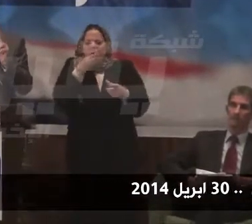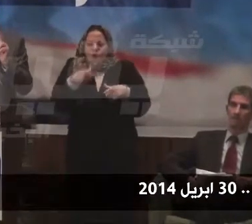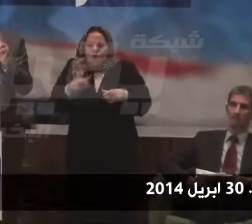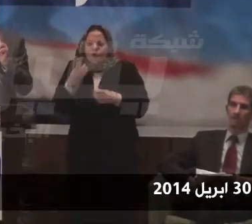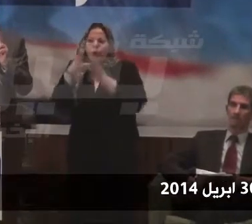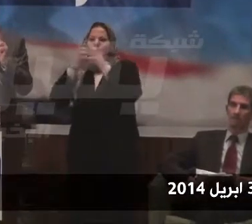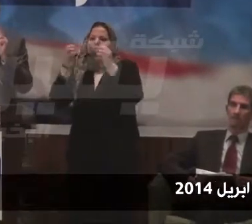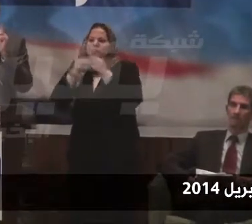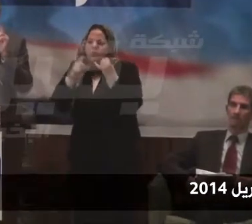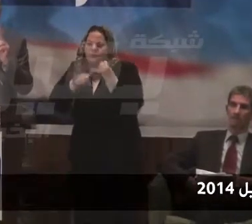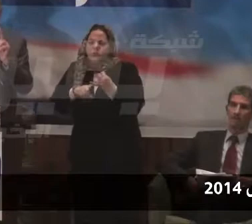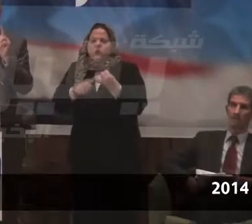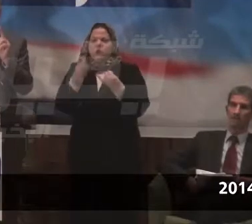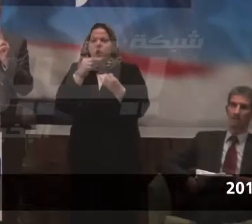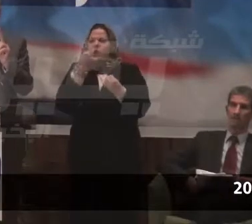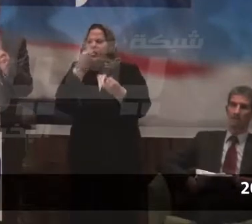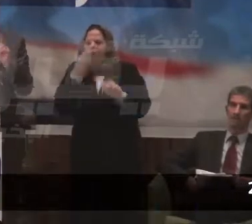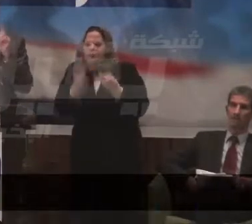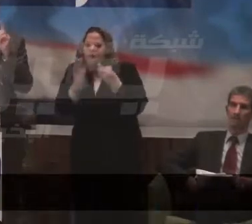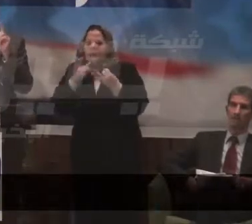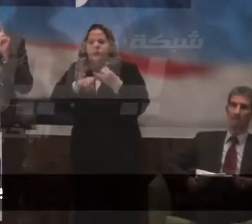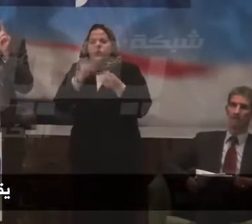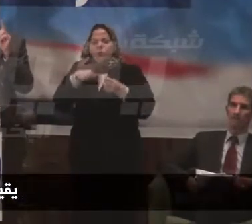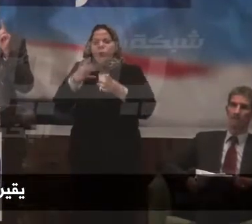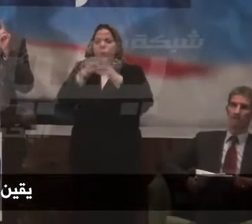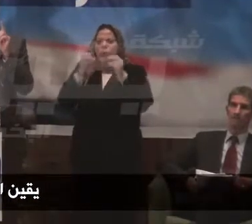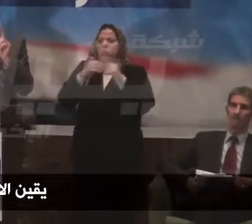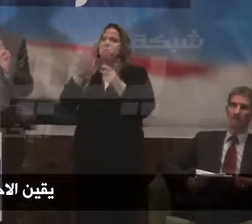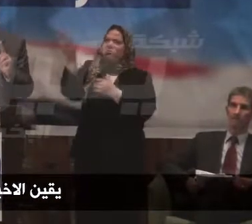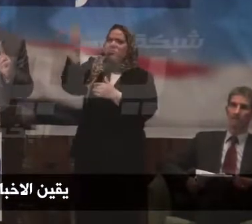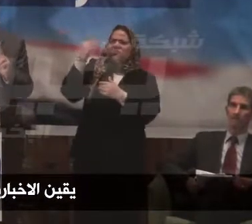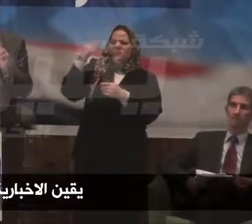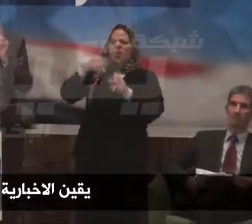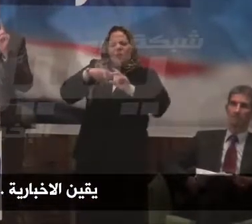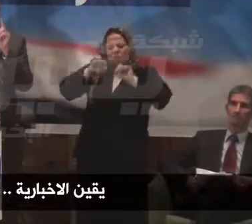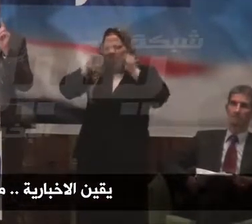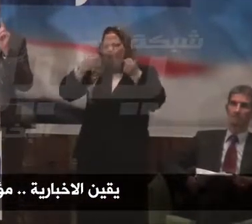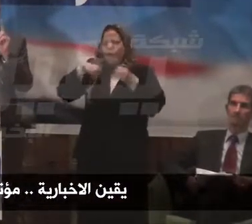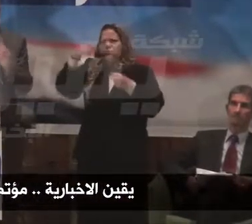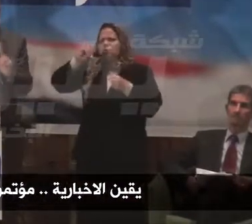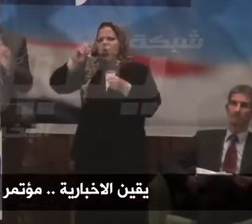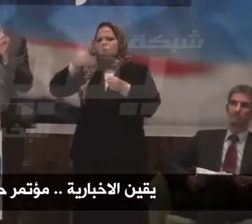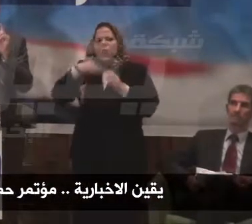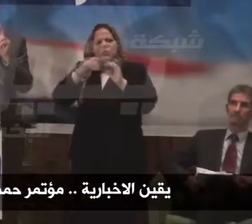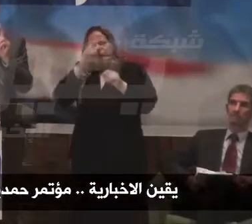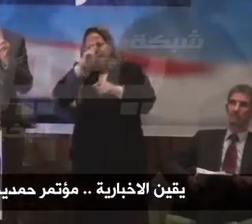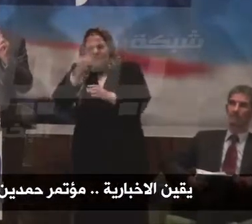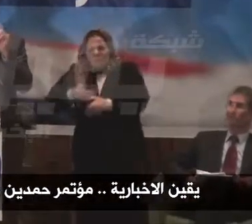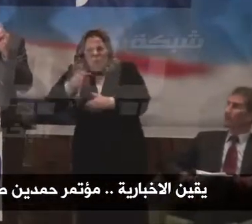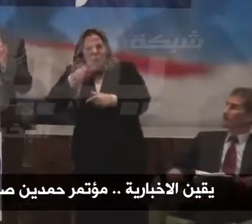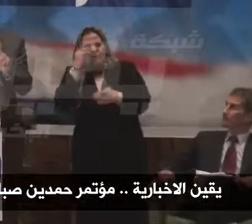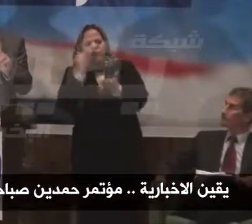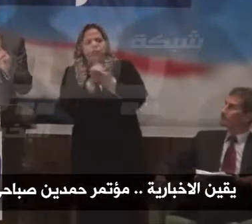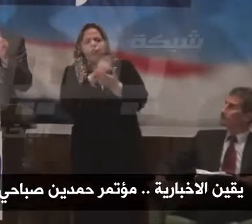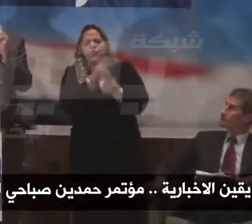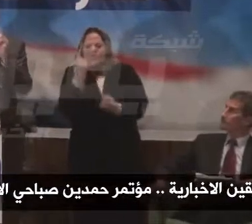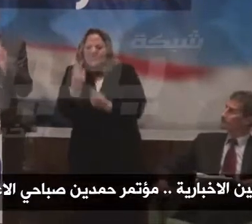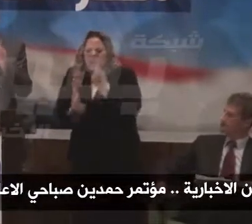بالقطن المصري واستيرادنا للقطن سوف ينتهي هذا نهائيا، لأن احنا برنامجنا يتضمن